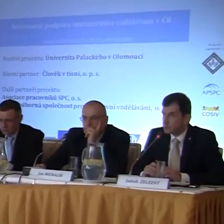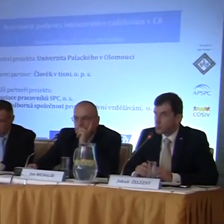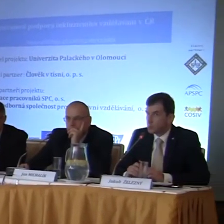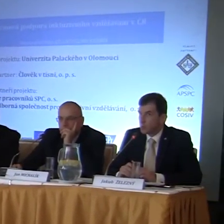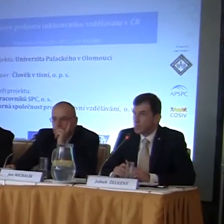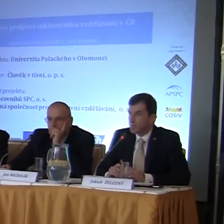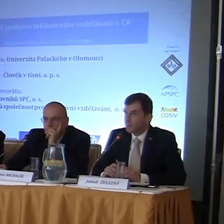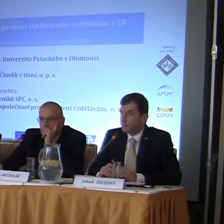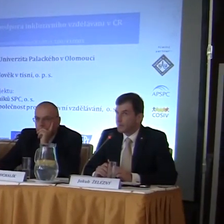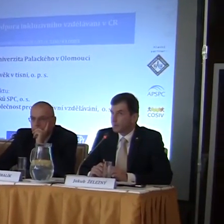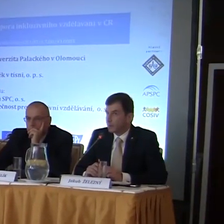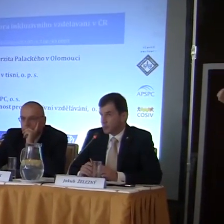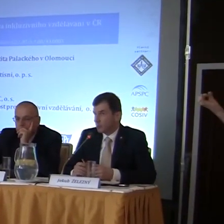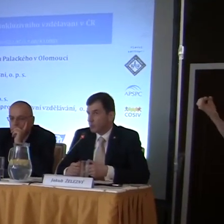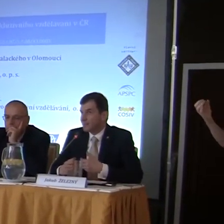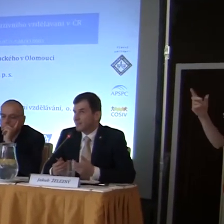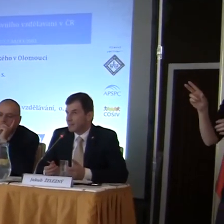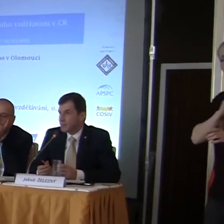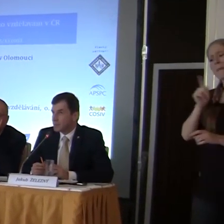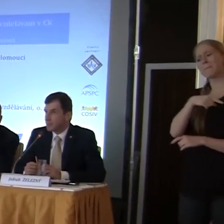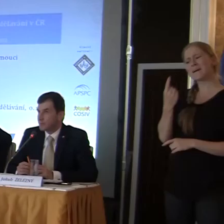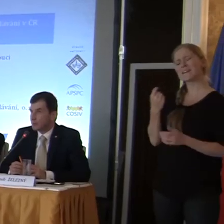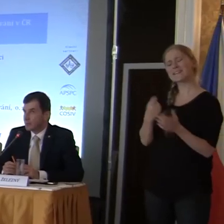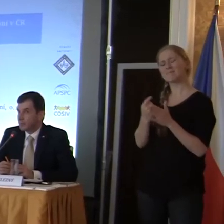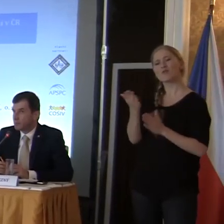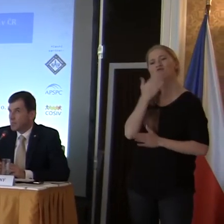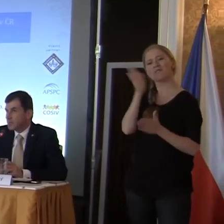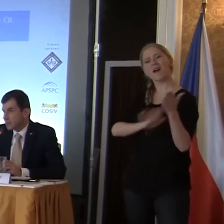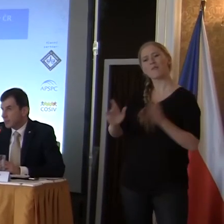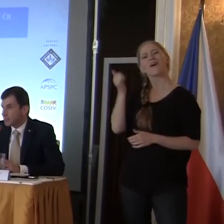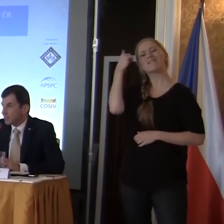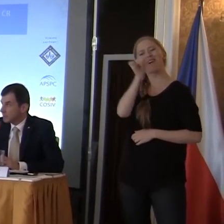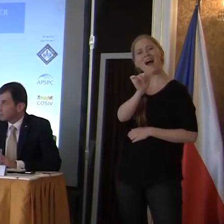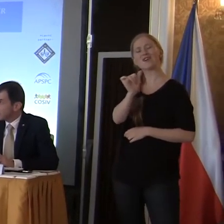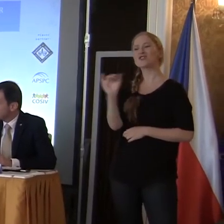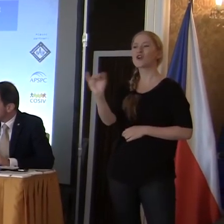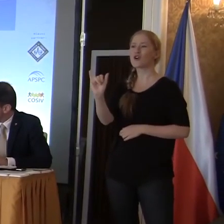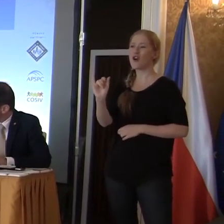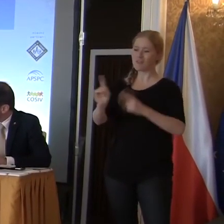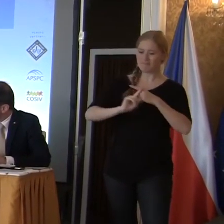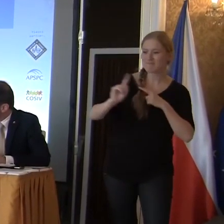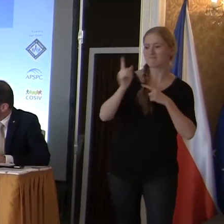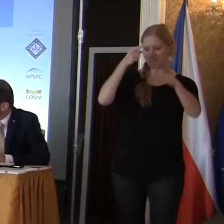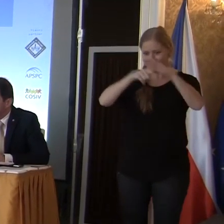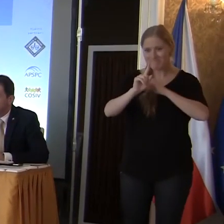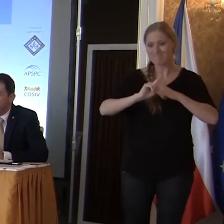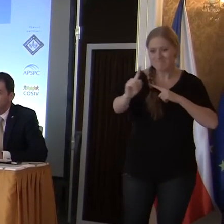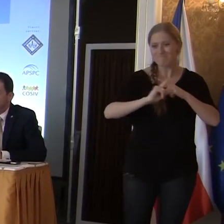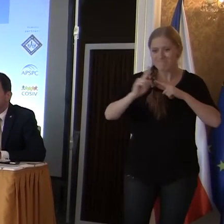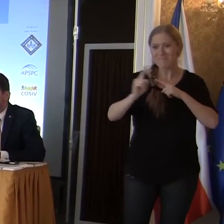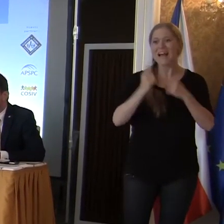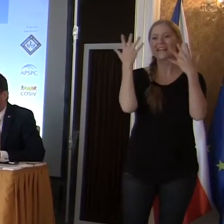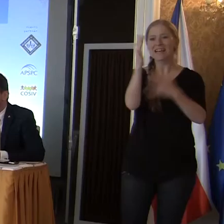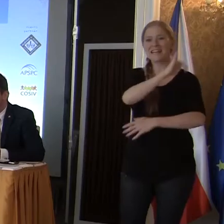zvláštnost u nás v Česku. Když někdo chodí 10 let na ministerstvo, tak tam za těch 10 let na školství viděl kolik, asi tak 11 nebo